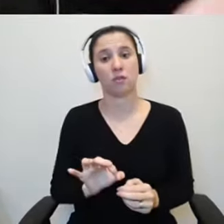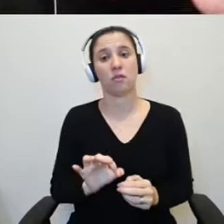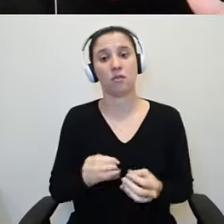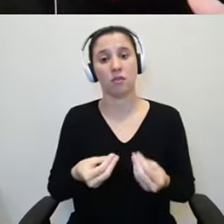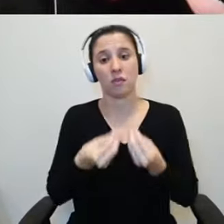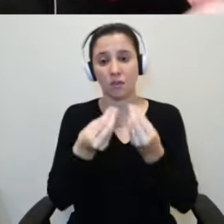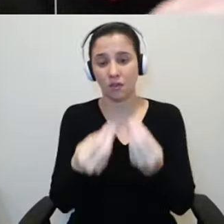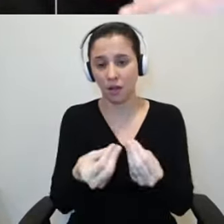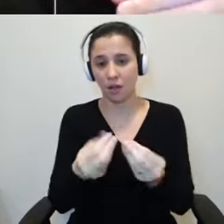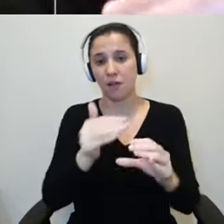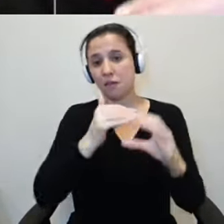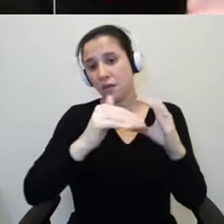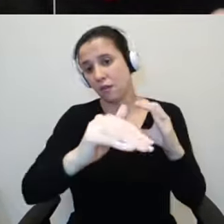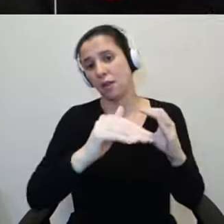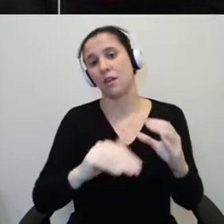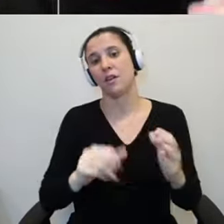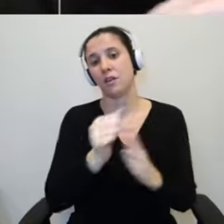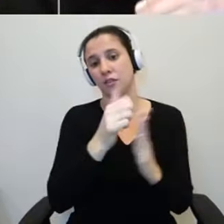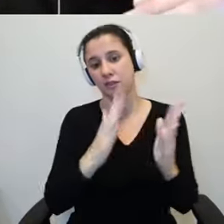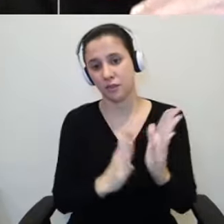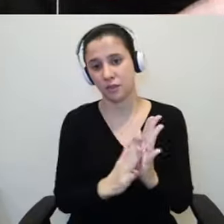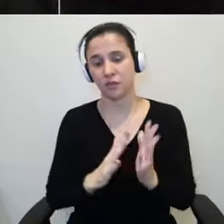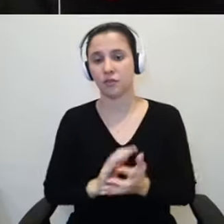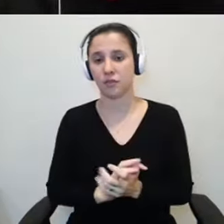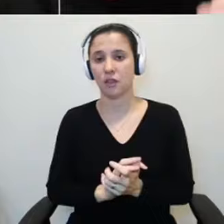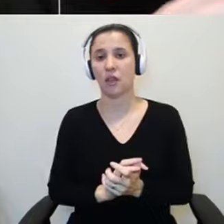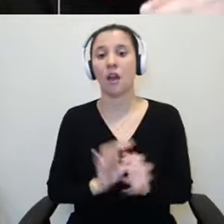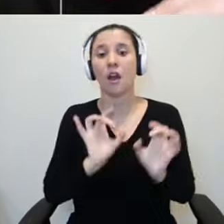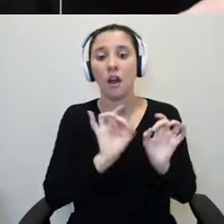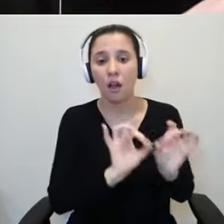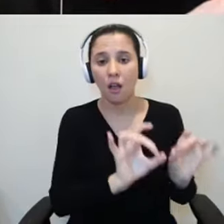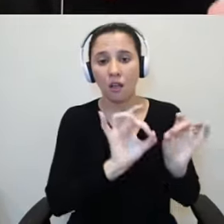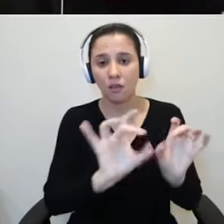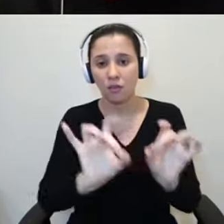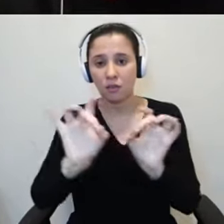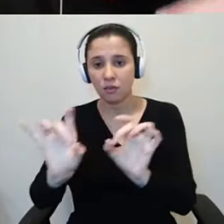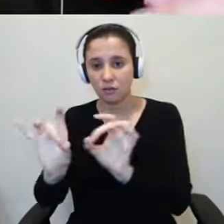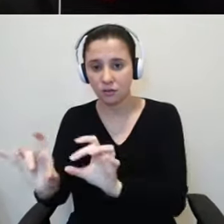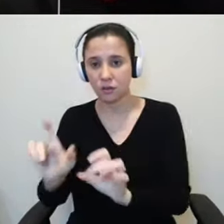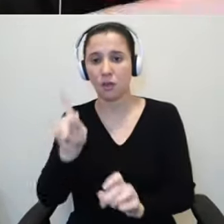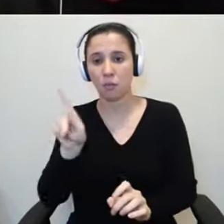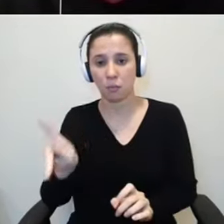dizer assim, cadência, né? Cada um vai executar de acordo com aquilo também